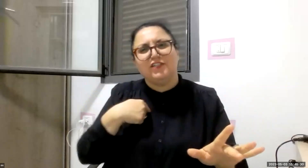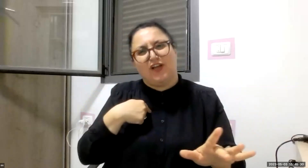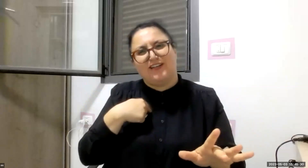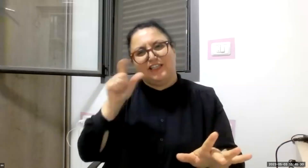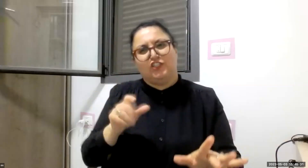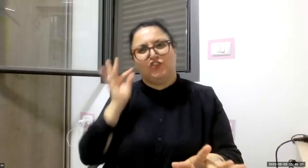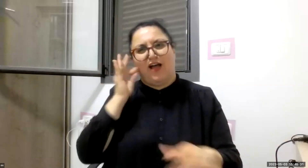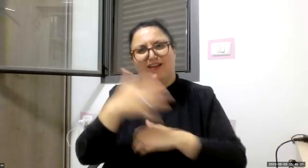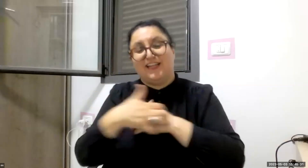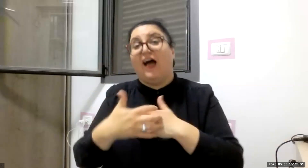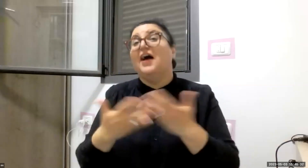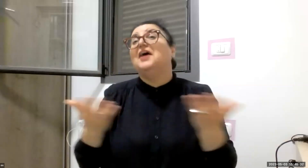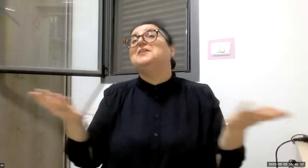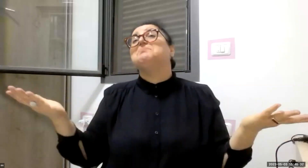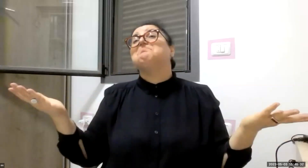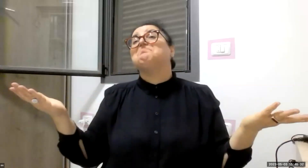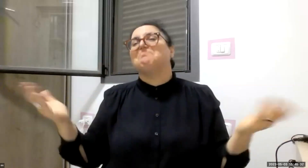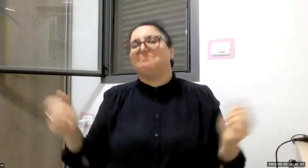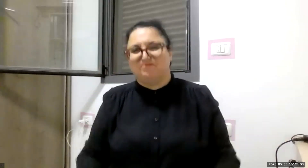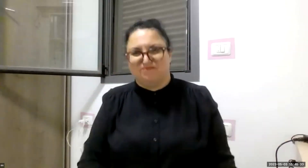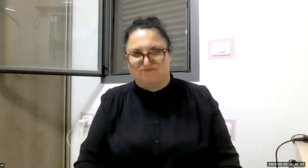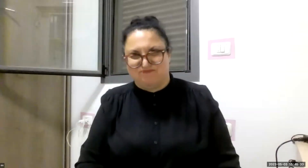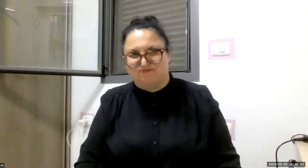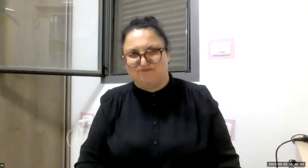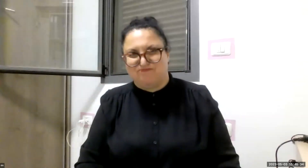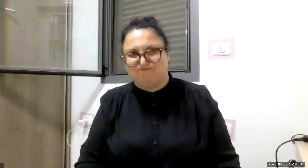התנגדות אבל יש גם מודעות לזה שאני אישה ענייה